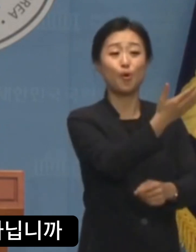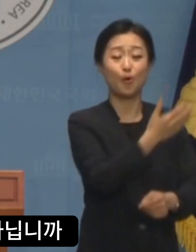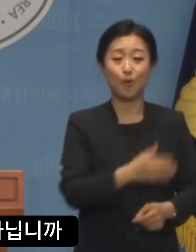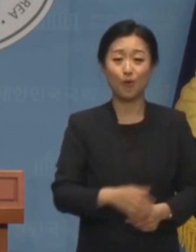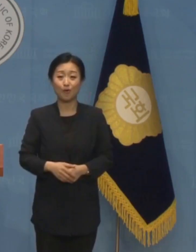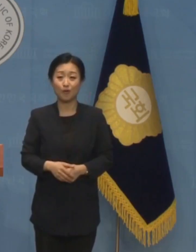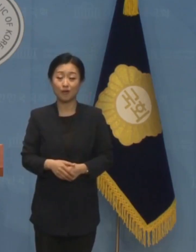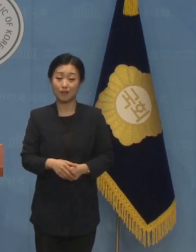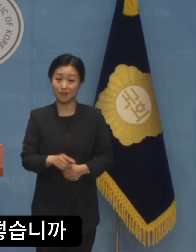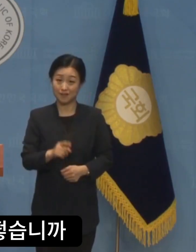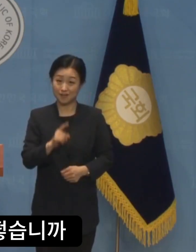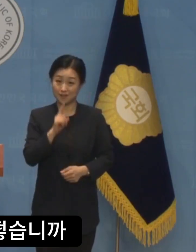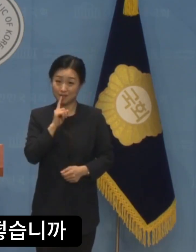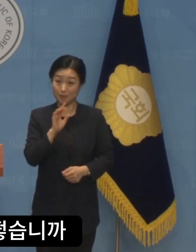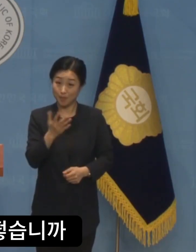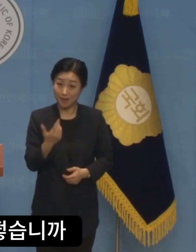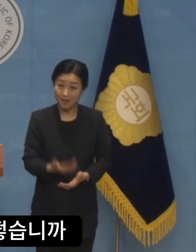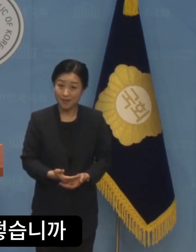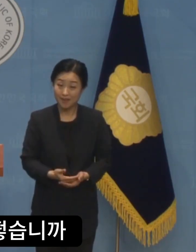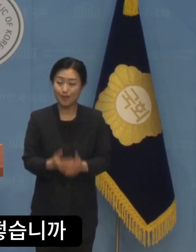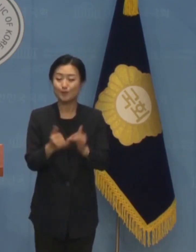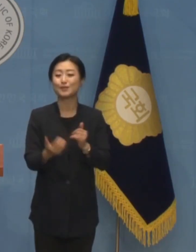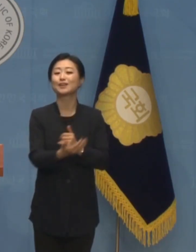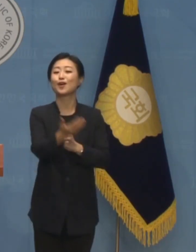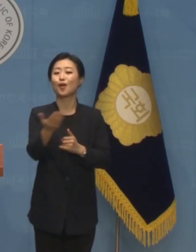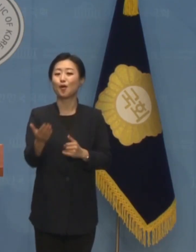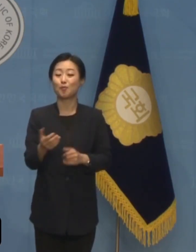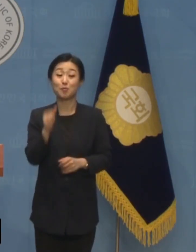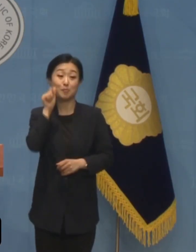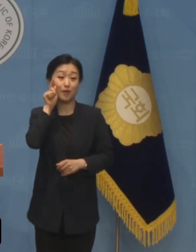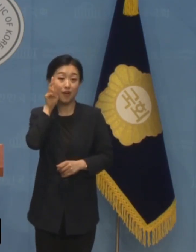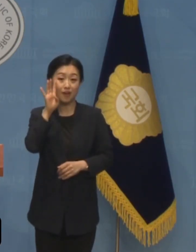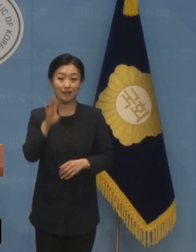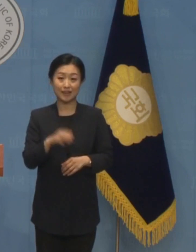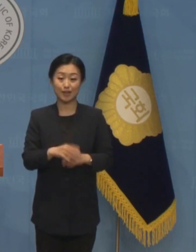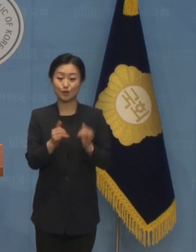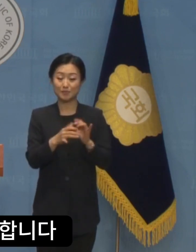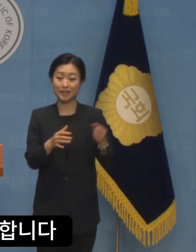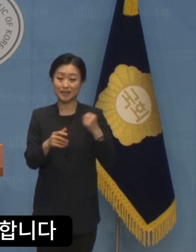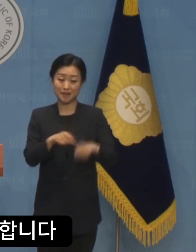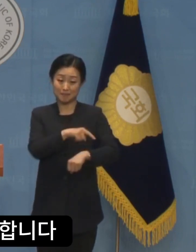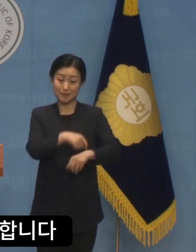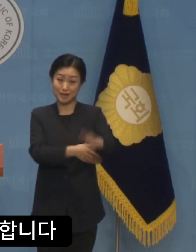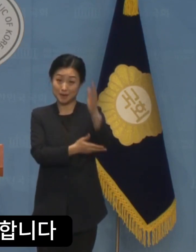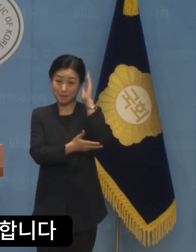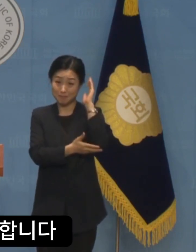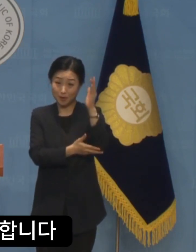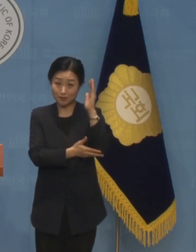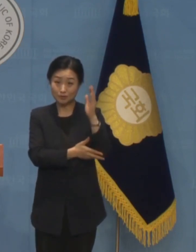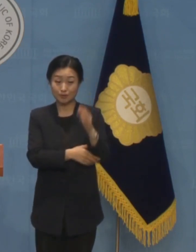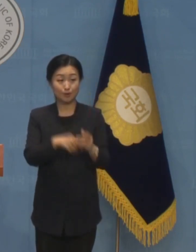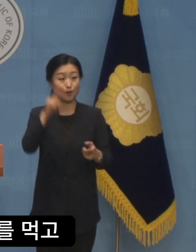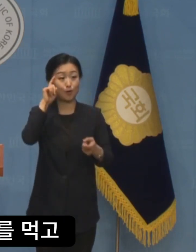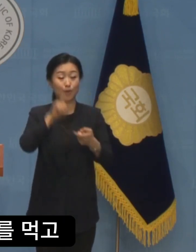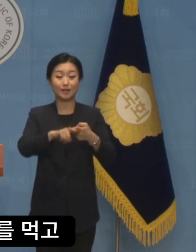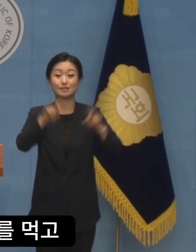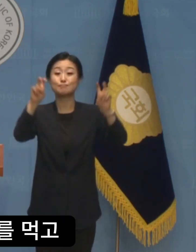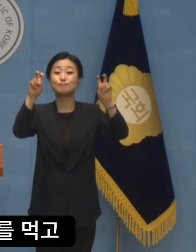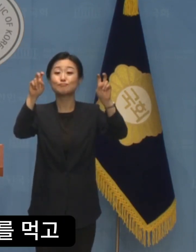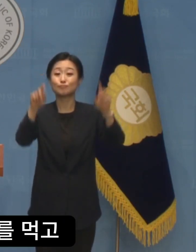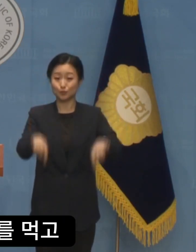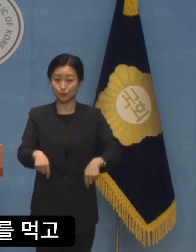되는 거 아닙니까? 여러분들의 생각은 어떻습니까? 저도 강아지, 고양이, 반려동물로 정말 좋아합니다.